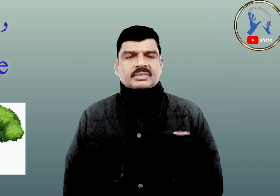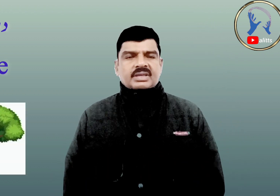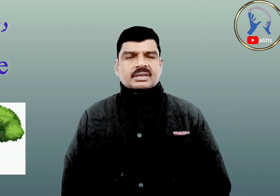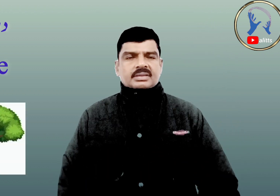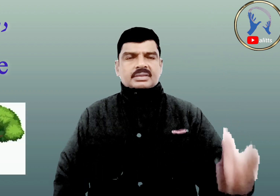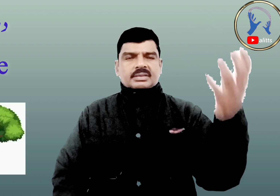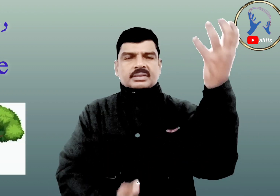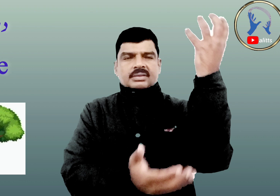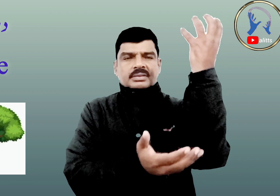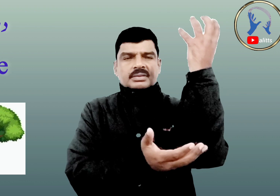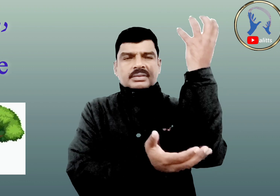दरख्त।